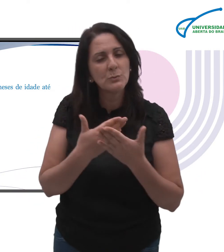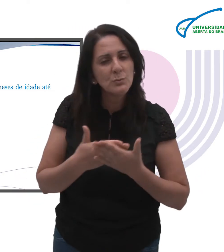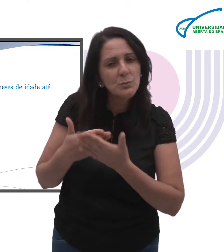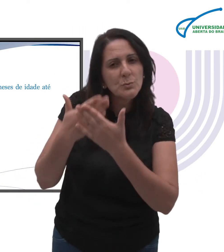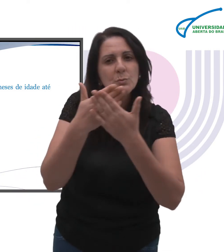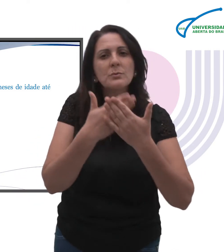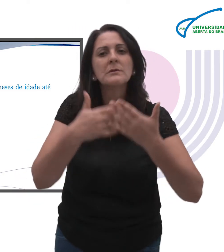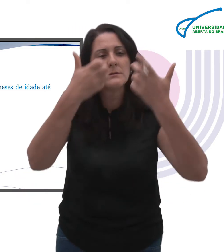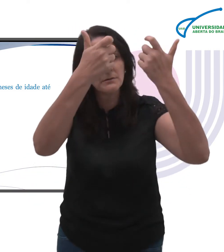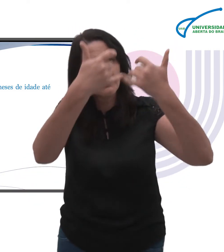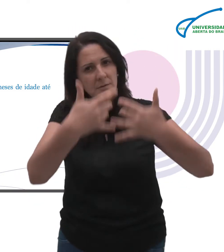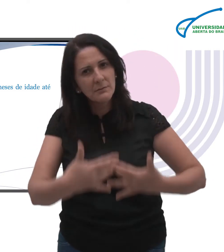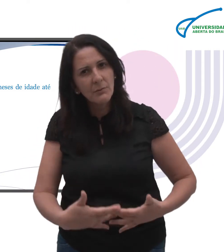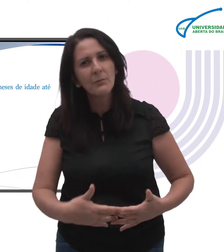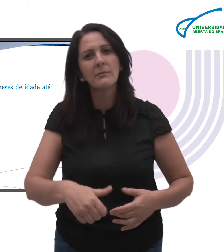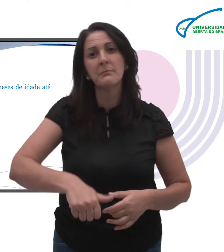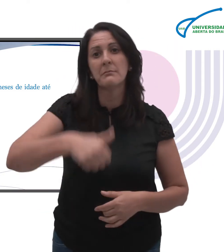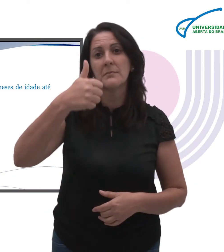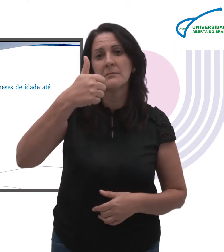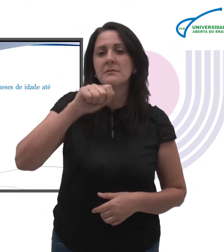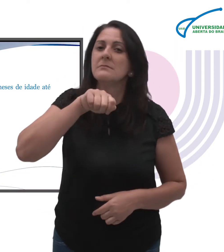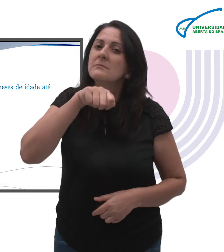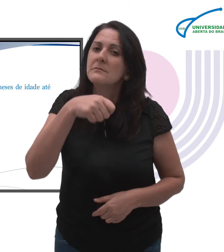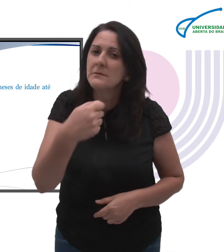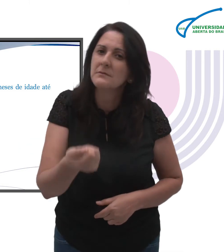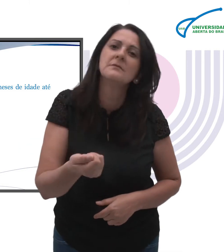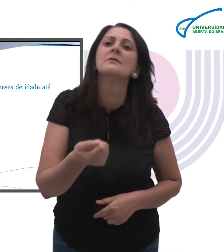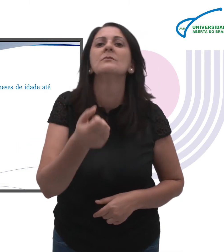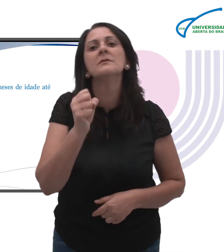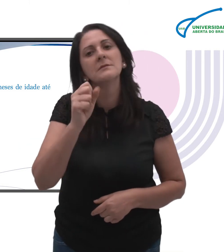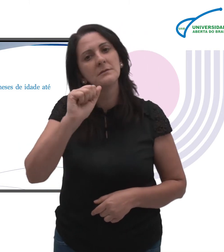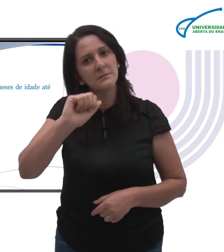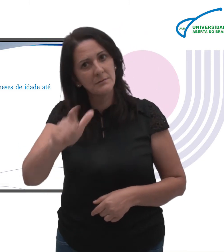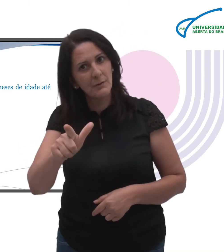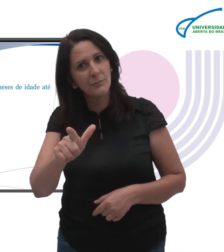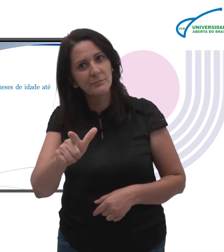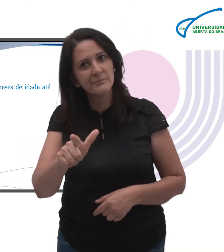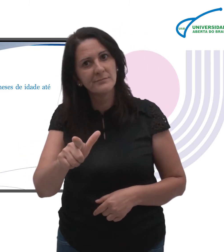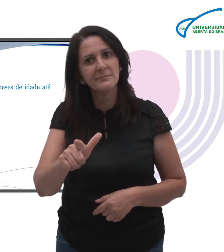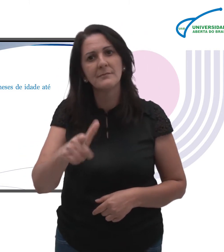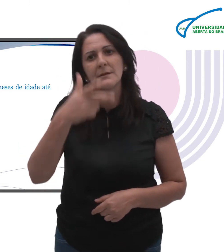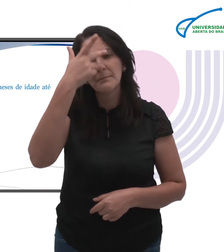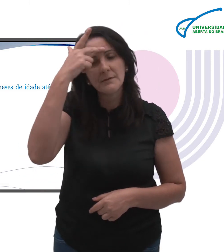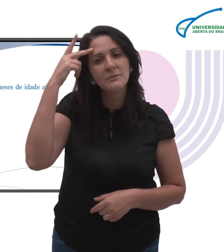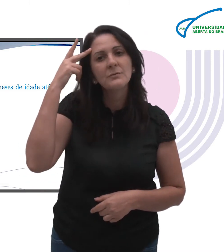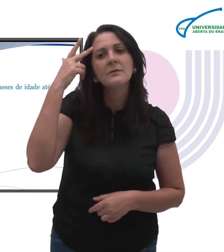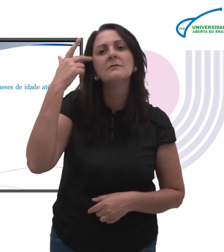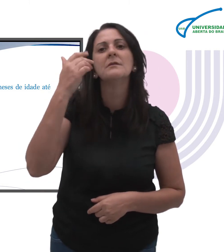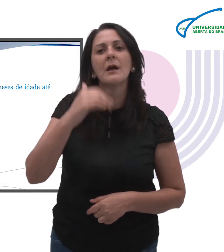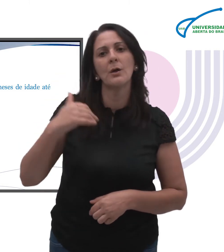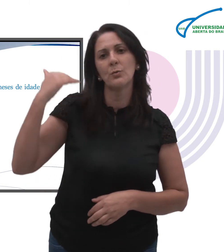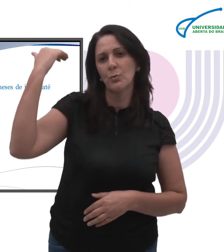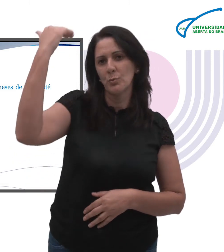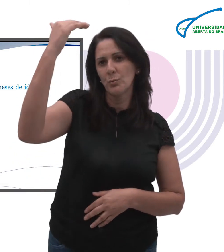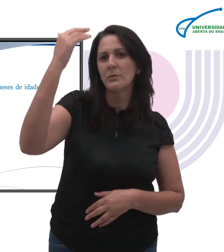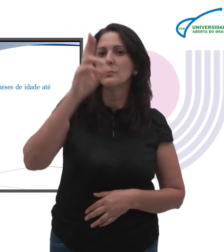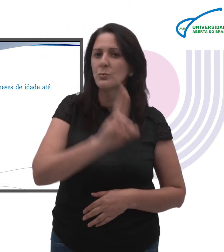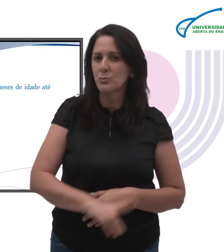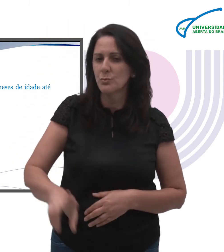Porém, os estudos apontam que as primeiras produções na língua de sinais americana, nessa